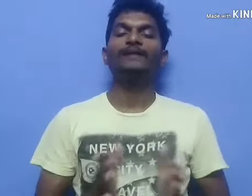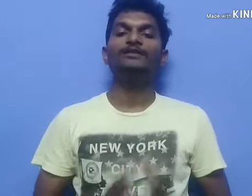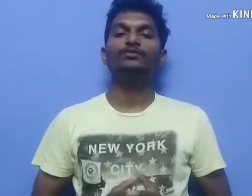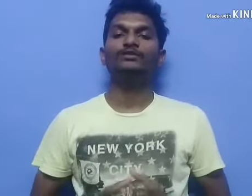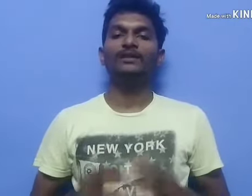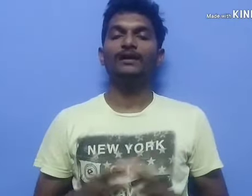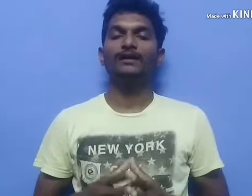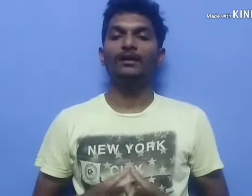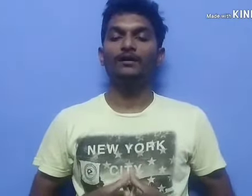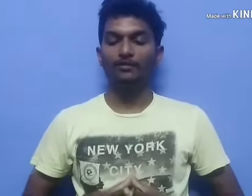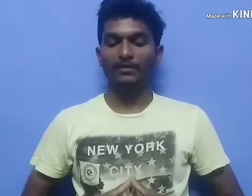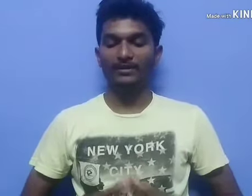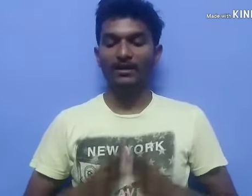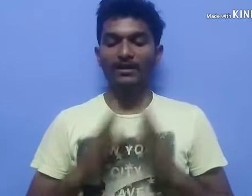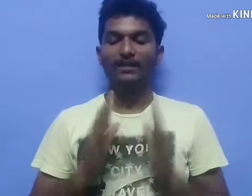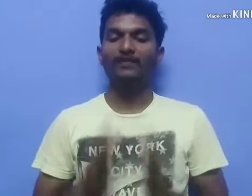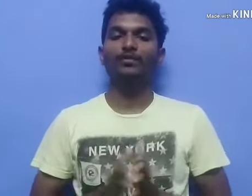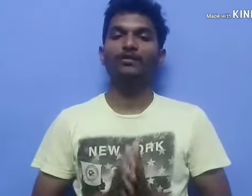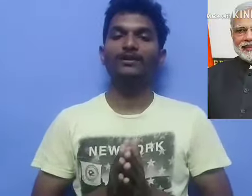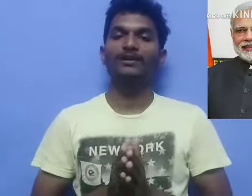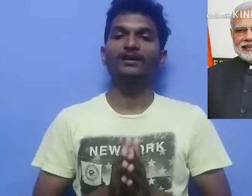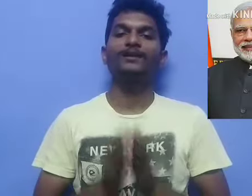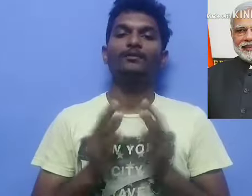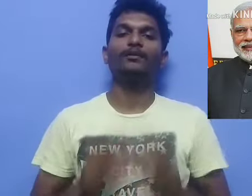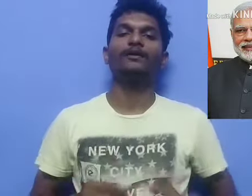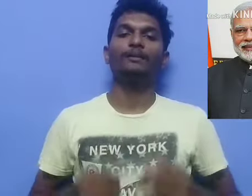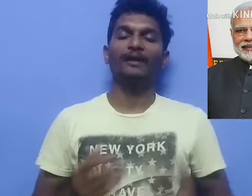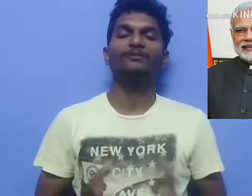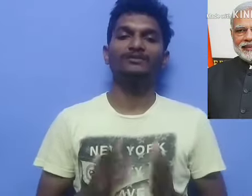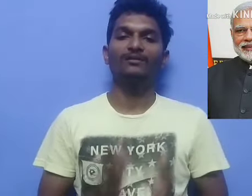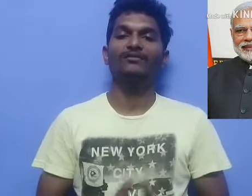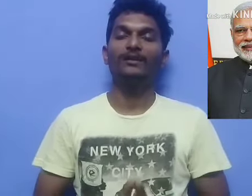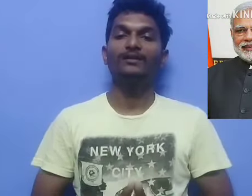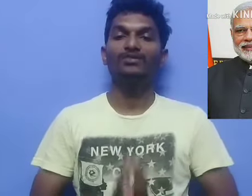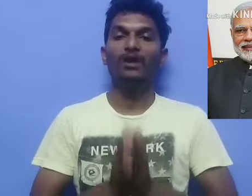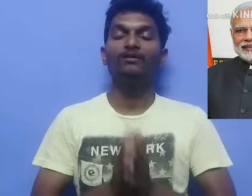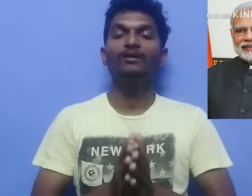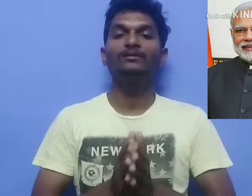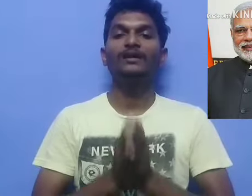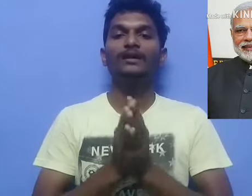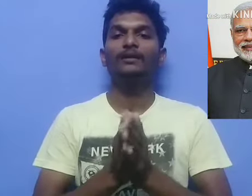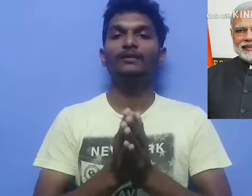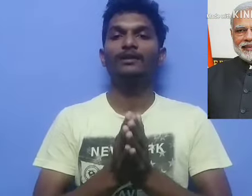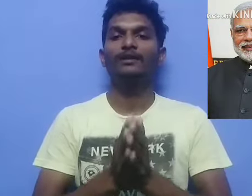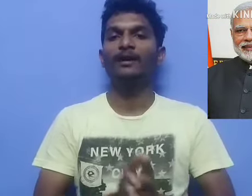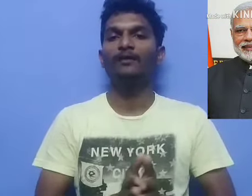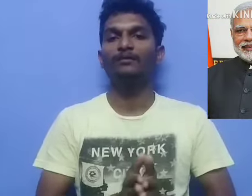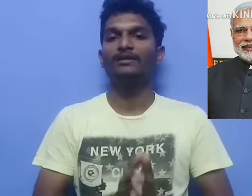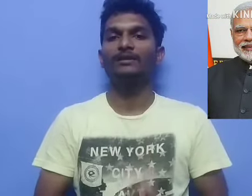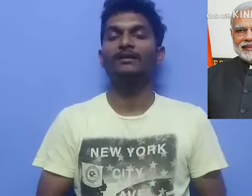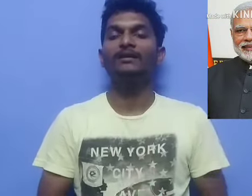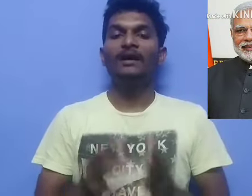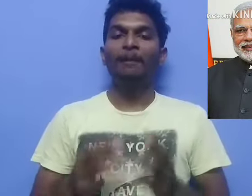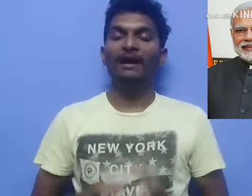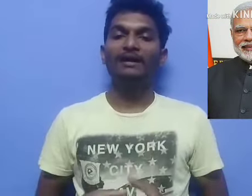9th கொஸ்டின்ல யார் இருக்காங்க அப்படின்னு பார்த்தீங்கன்னா நரேந்திர மோடி தான் இருக்காங்க, நம்ம பிரைம் மினிஸ்டர் ஆஃப் இந்தியா. ஸோ அவங்க வந்து என்ன பண்ணியிருக்காங்க அப்படின்னு பார்த்தீங்கன்னா